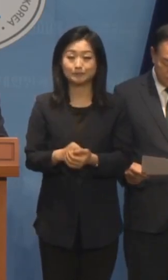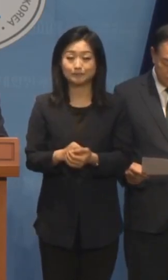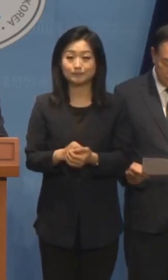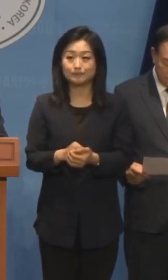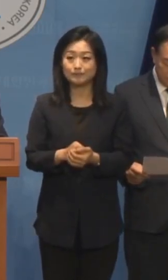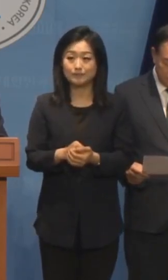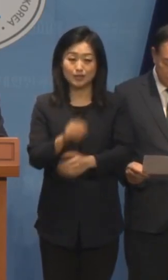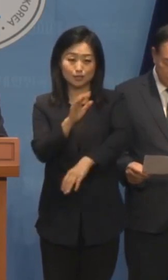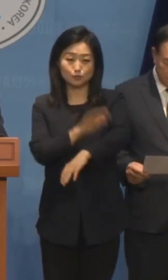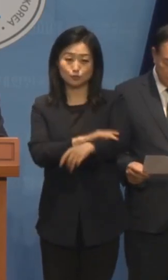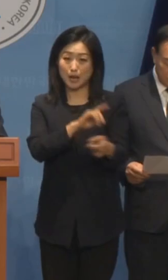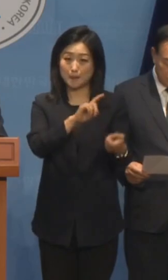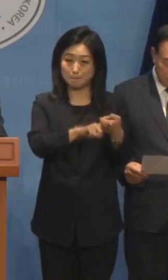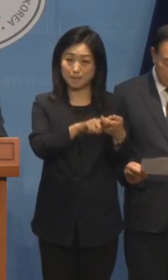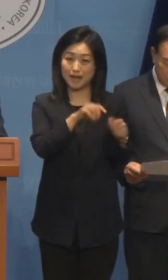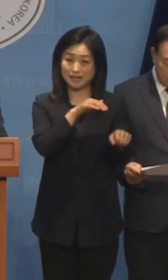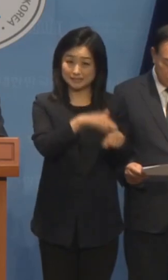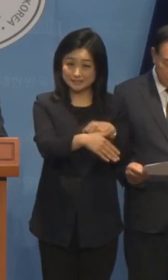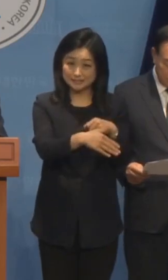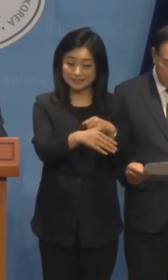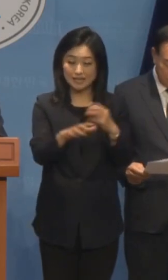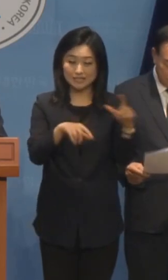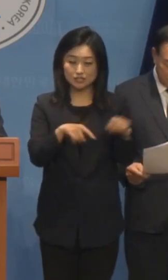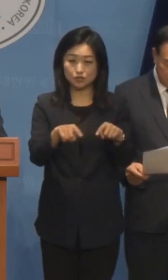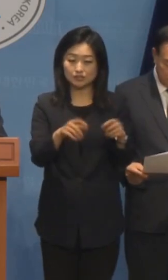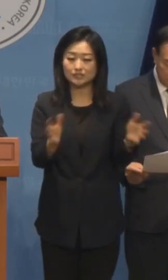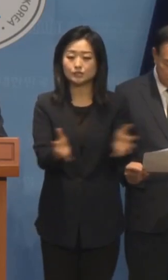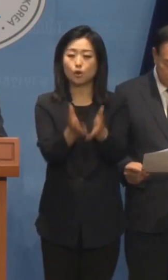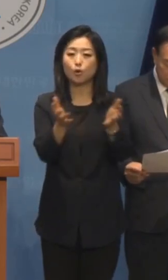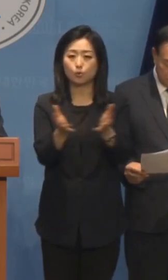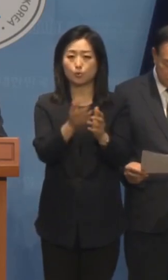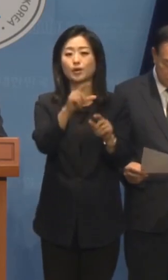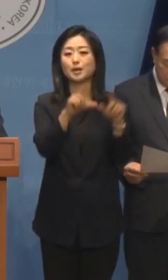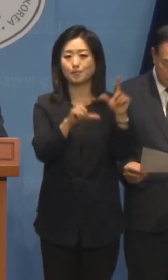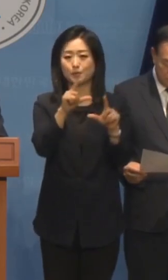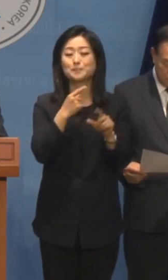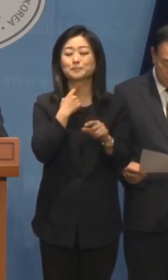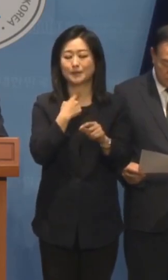전형적인 좌파식 정치 성동이라는 것만 밝혀졌습니다.